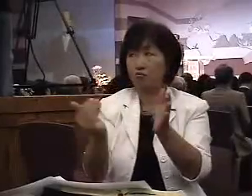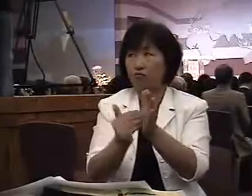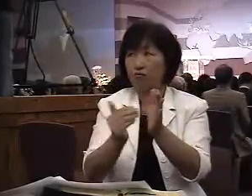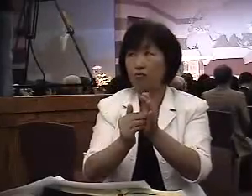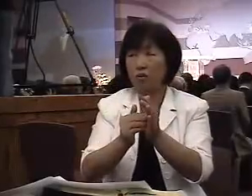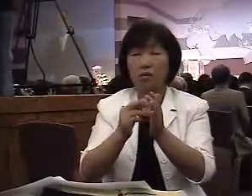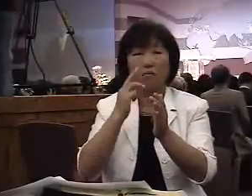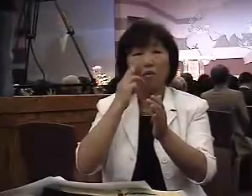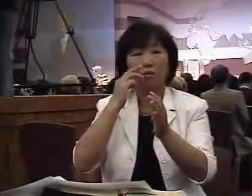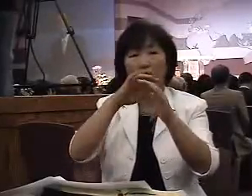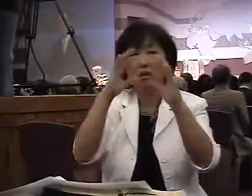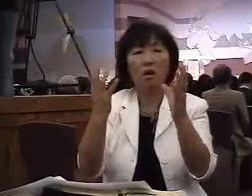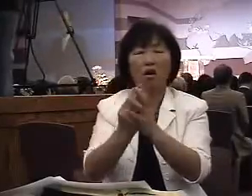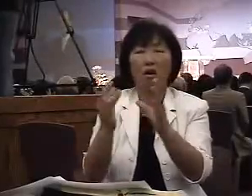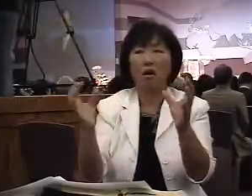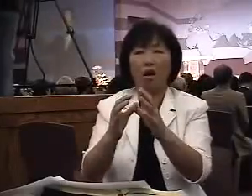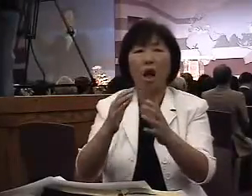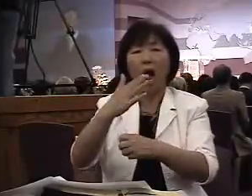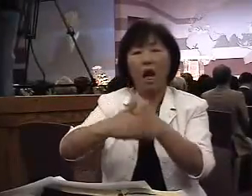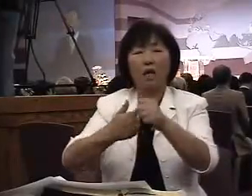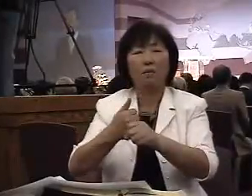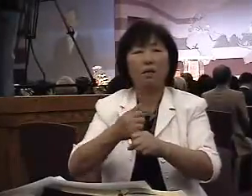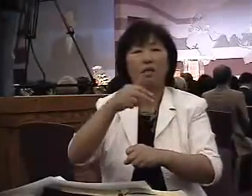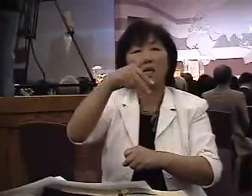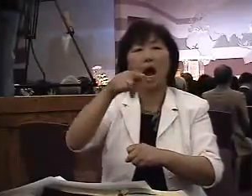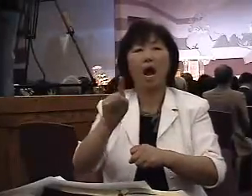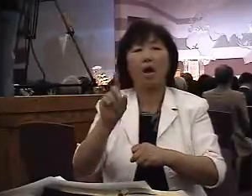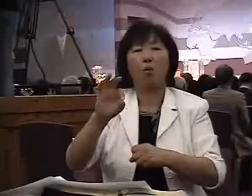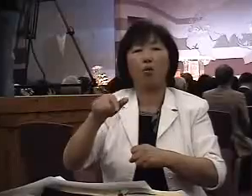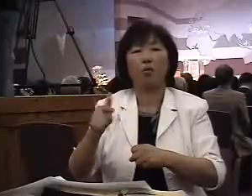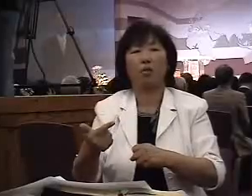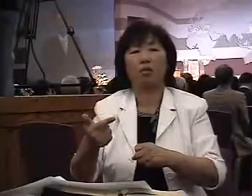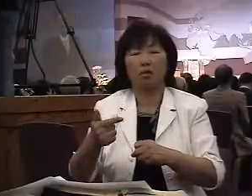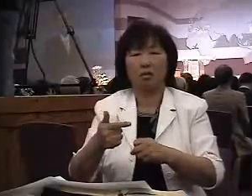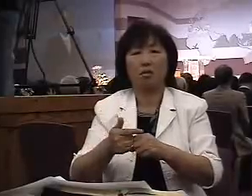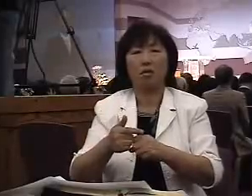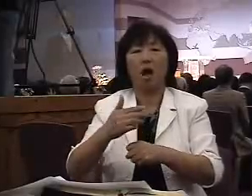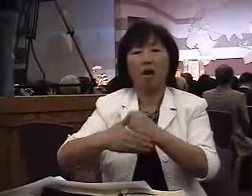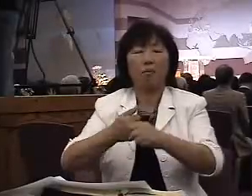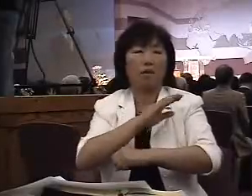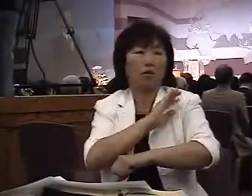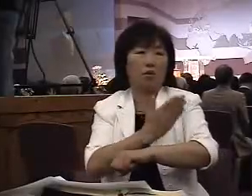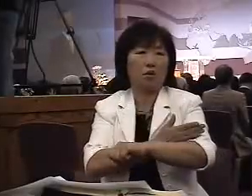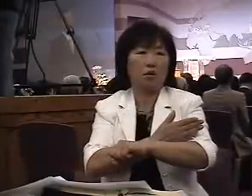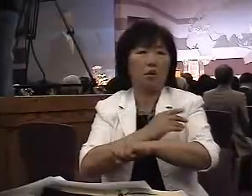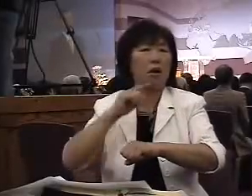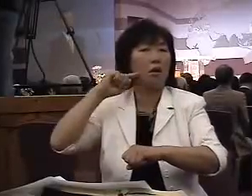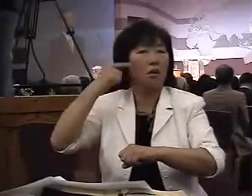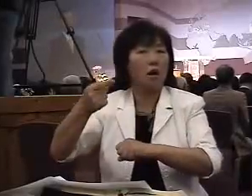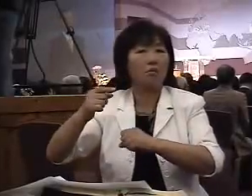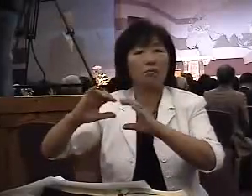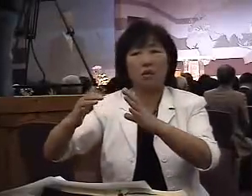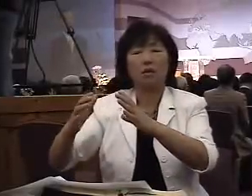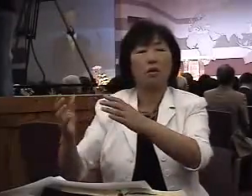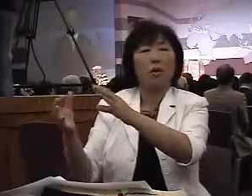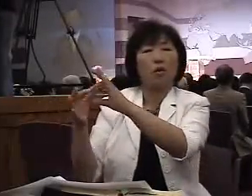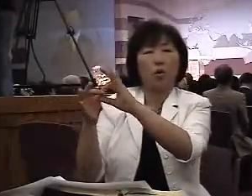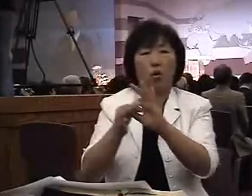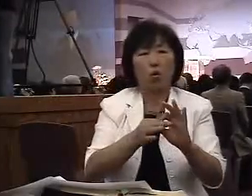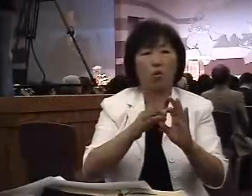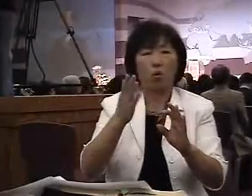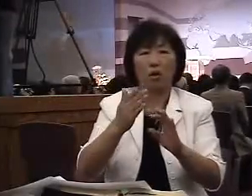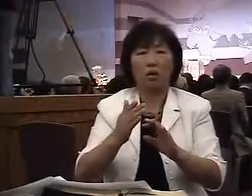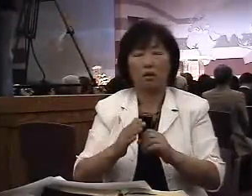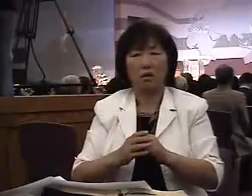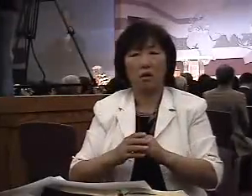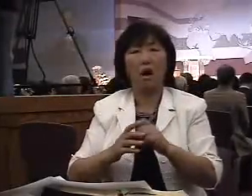이것이 하나님의 자원인데, 이것이 하나님의 능력인데, 다음 세대와 연결이 되어야만 한 세대를